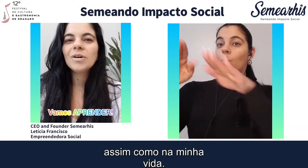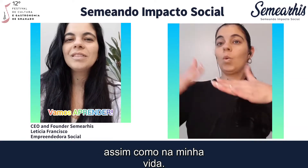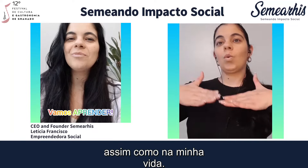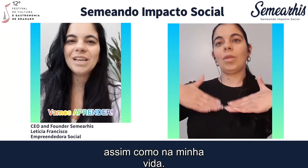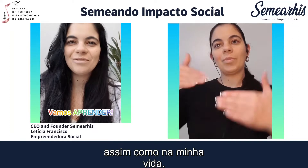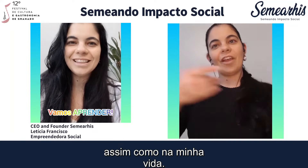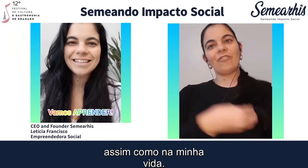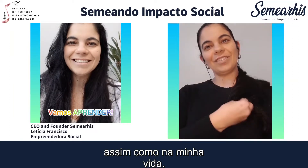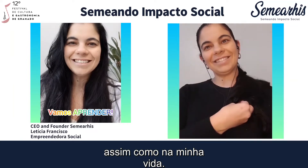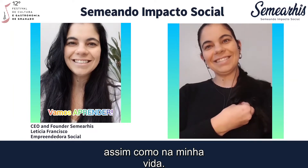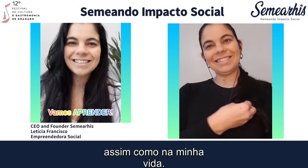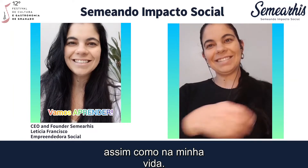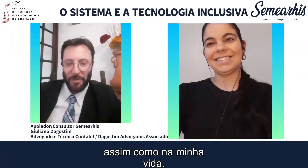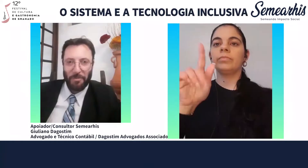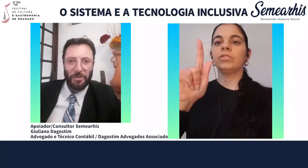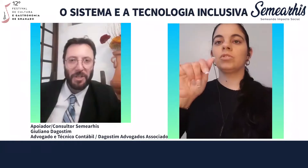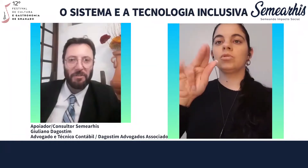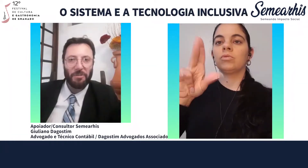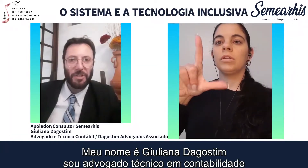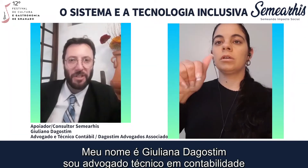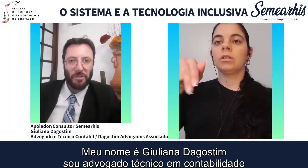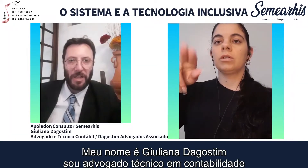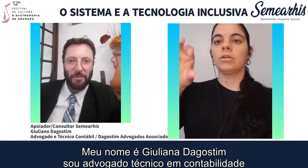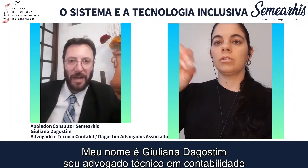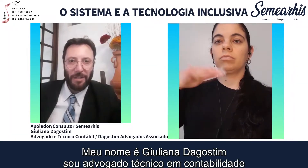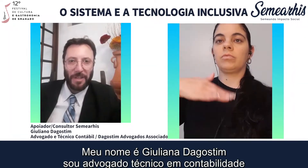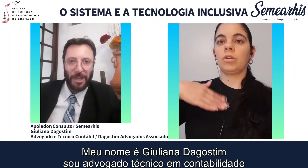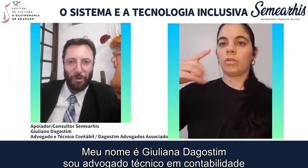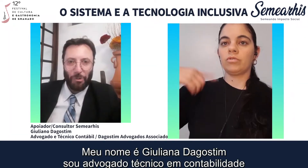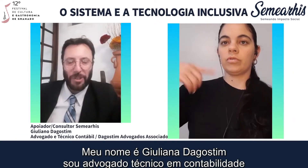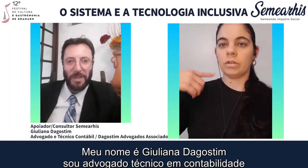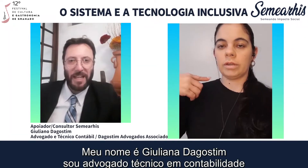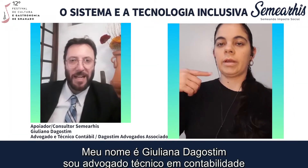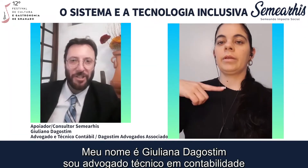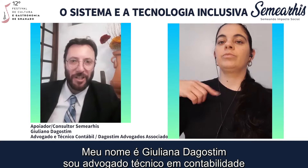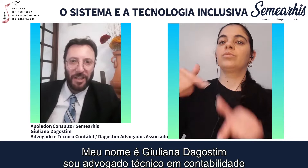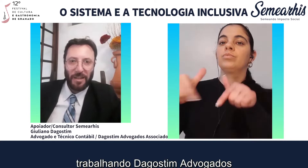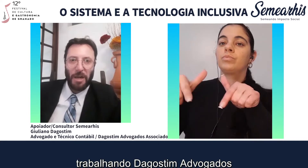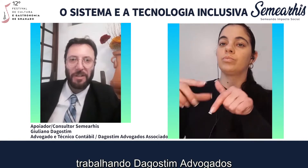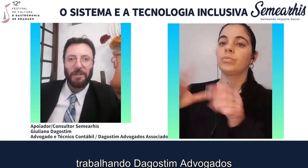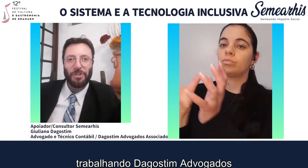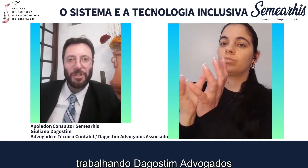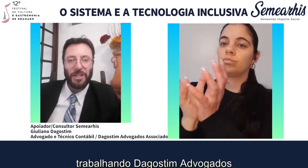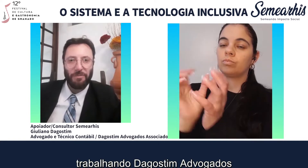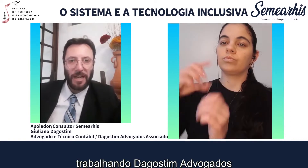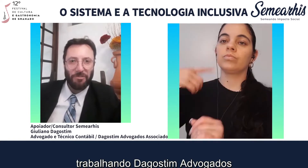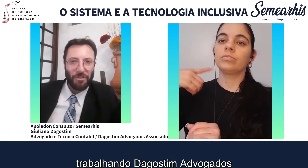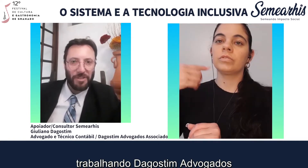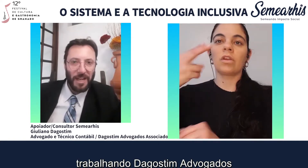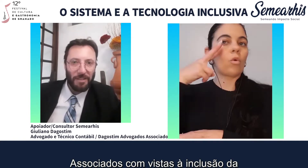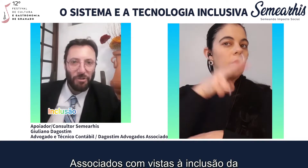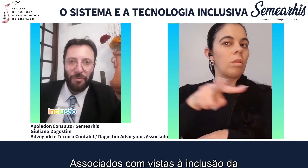como na minha vida. Meu nome é Juliano D'Agostini, sou advogado técnico em contabilidade, trabalho na D'Agostini